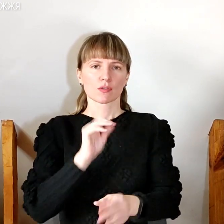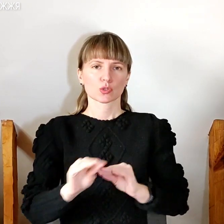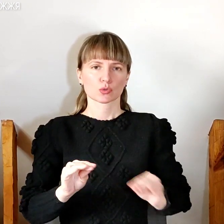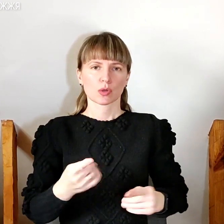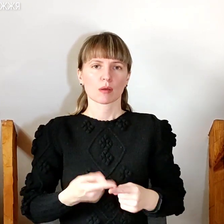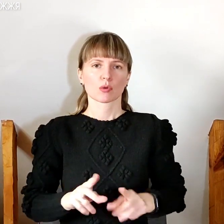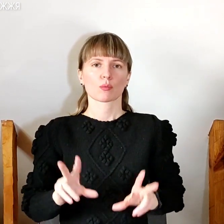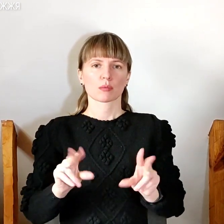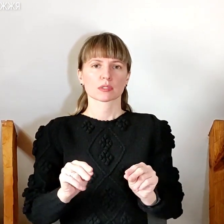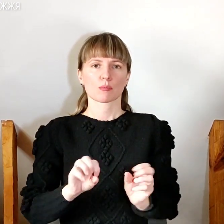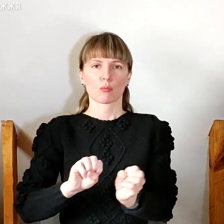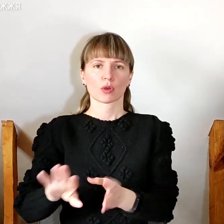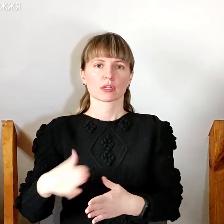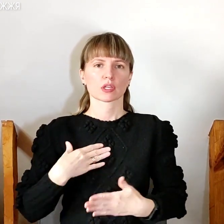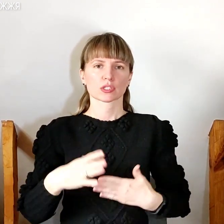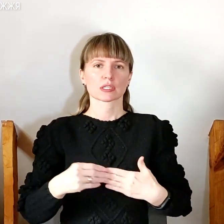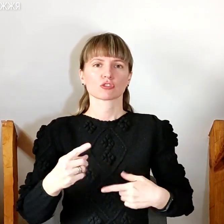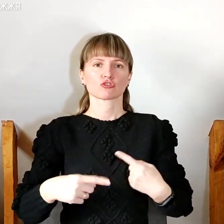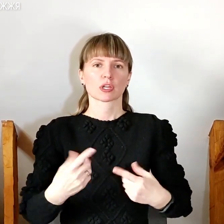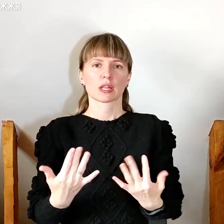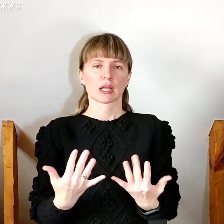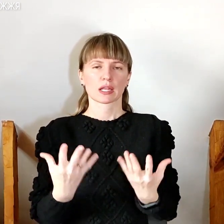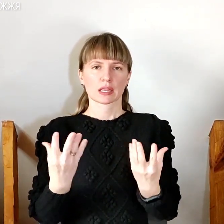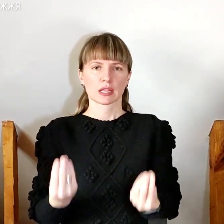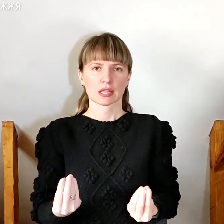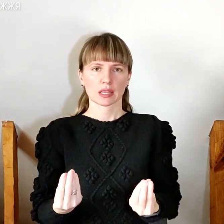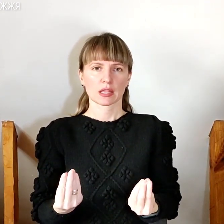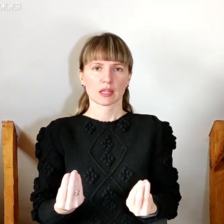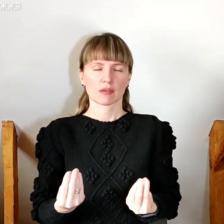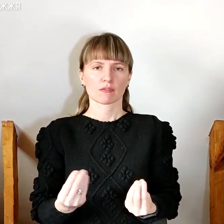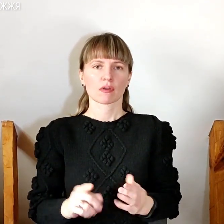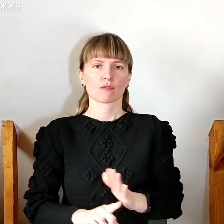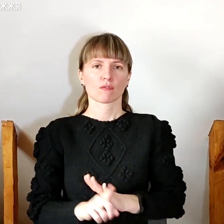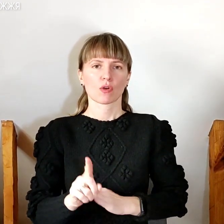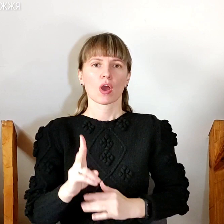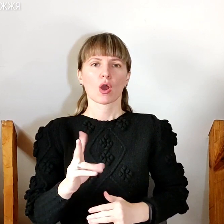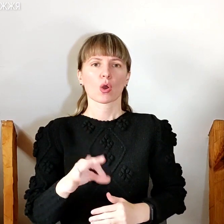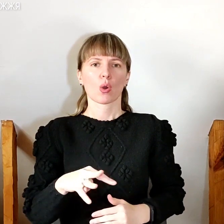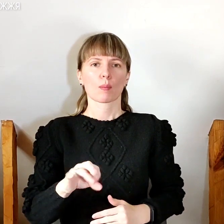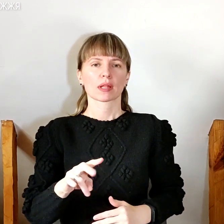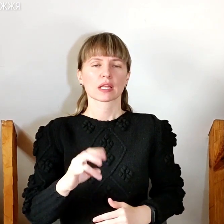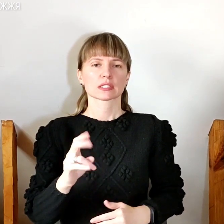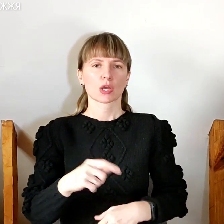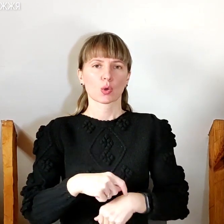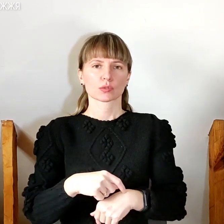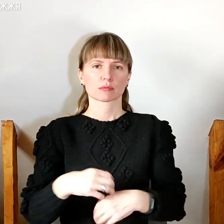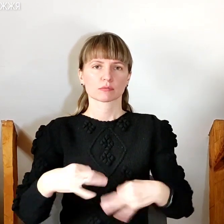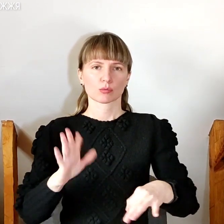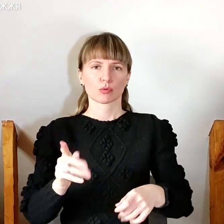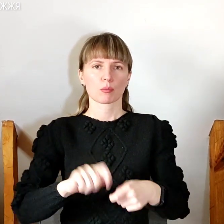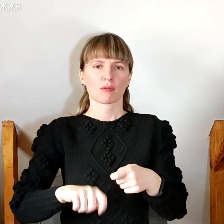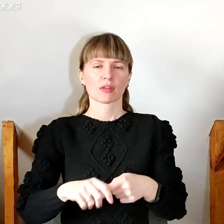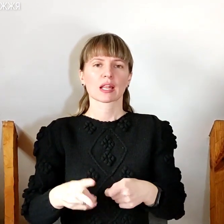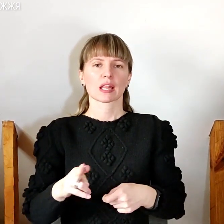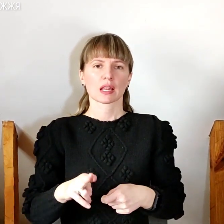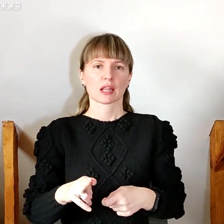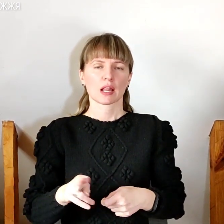декілька днів. Вводиться комендантська година, автомобілі будуть перевірятися для уникнення агресії, бажано. Я звертаюся до всіх з